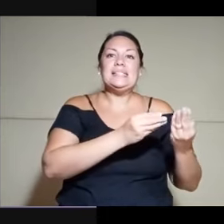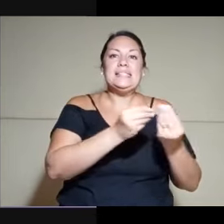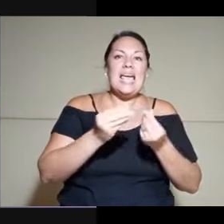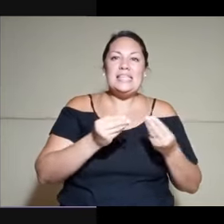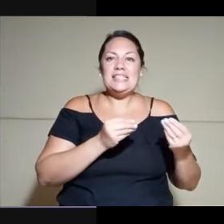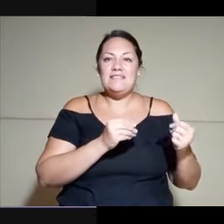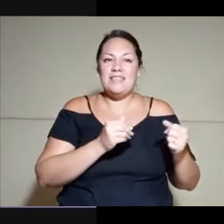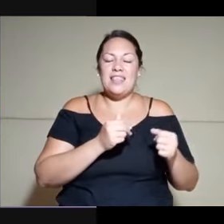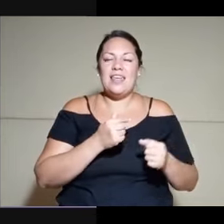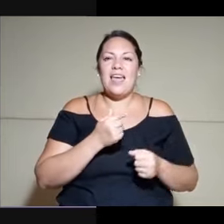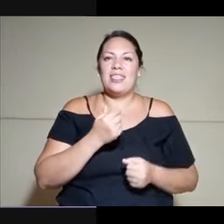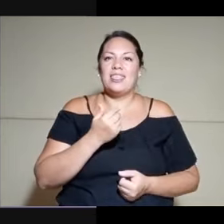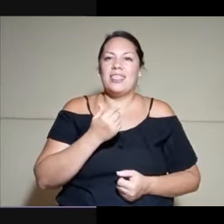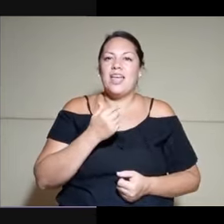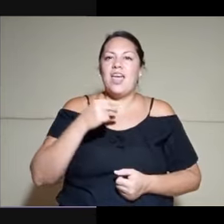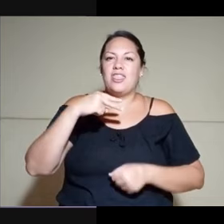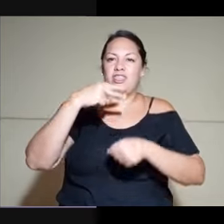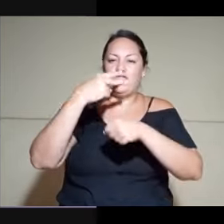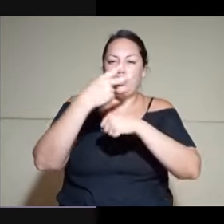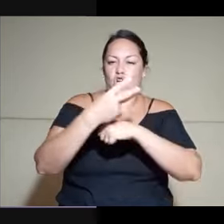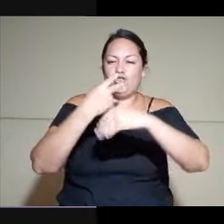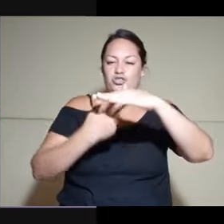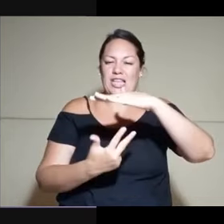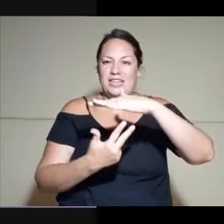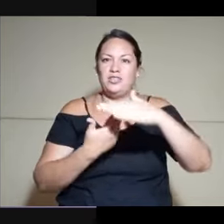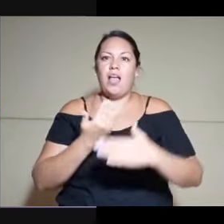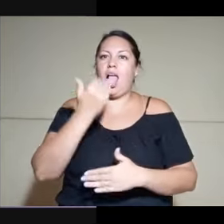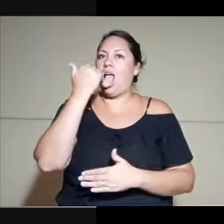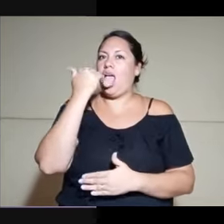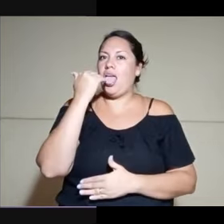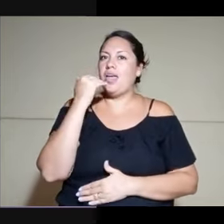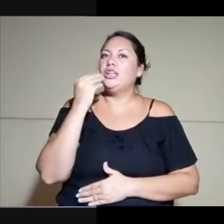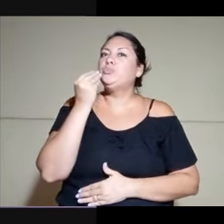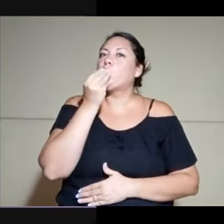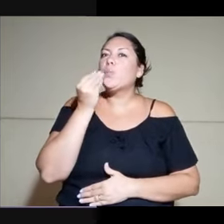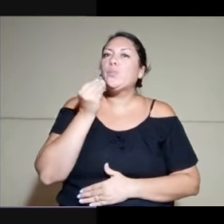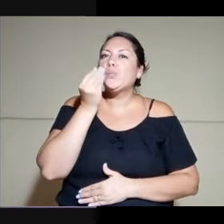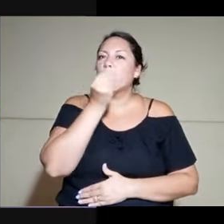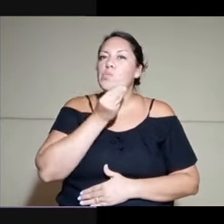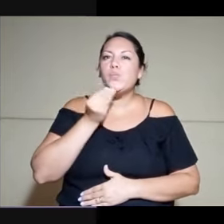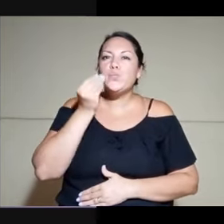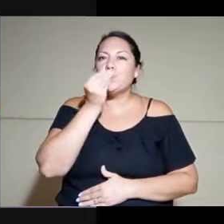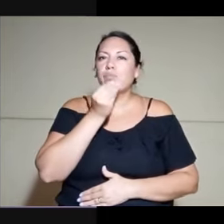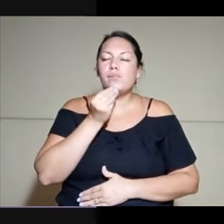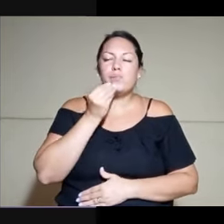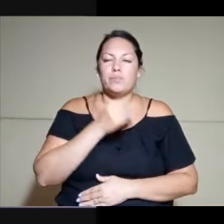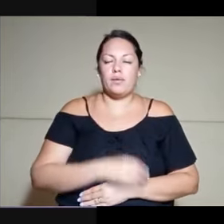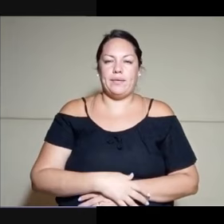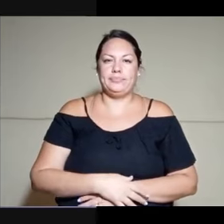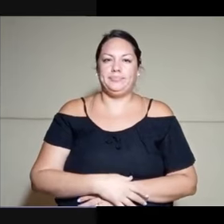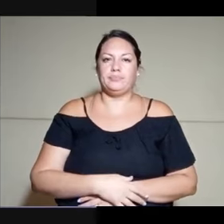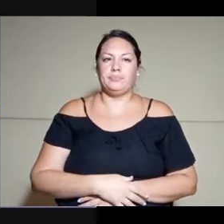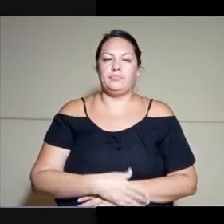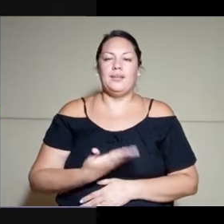saliva. Y también da la sensibilidad en los 2 tercios anteriores de la lengua. Nos permite el gusto